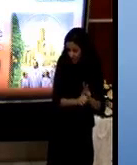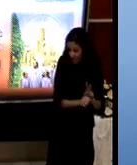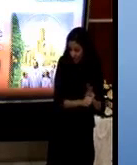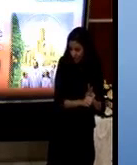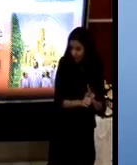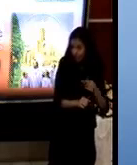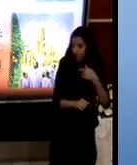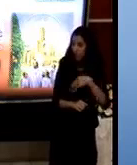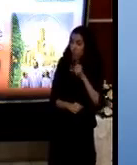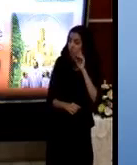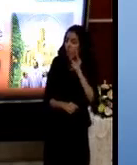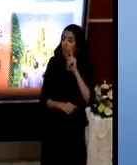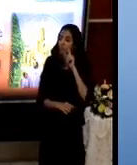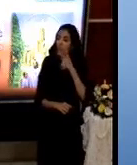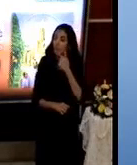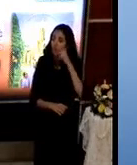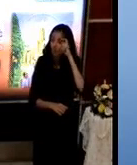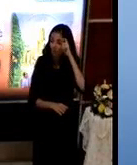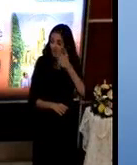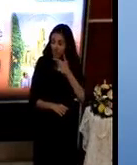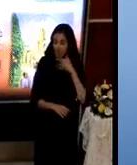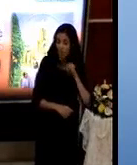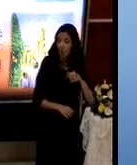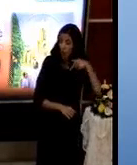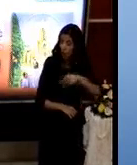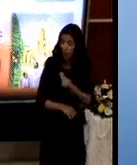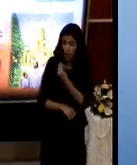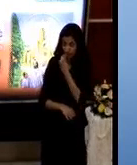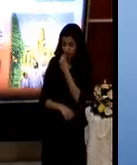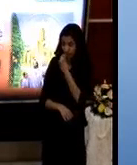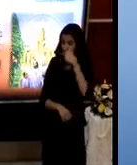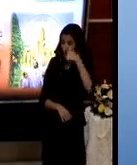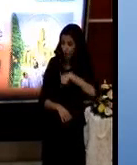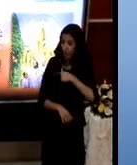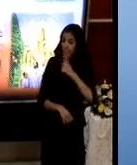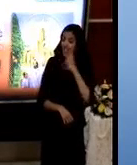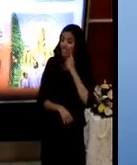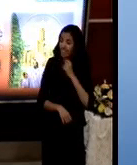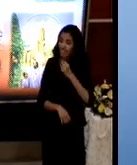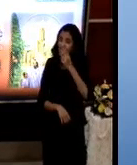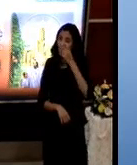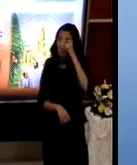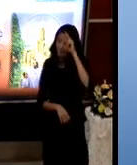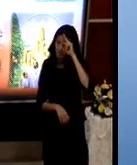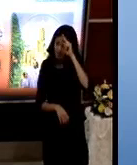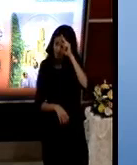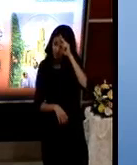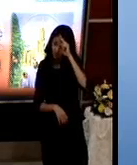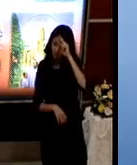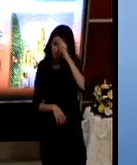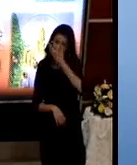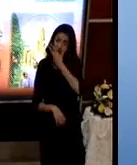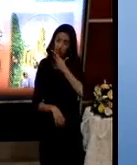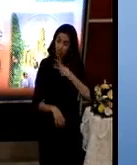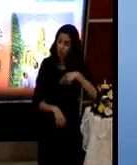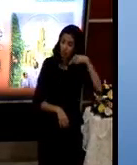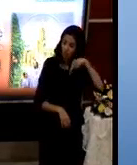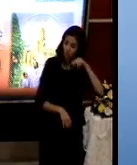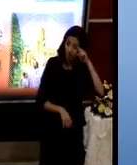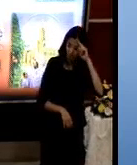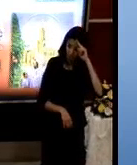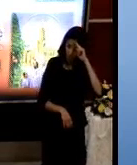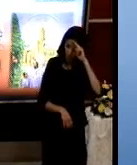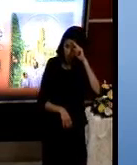Moisés: comedlo hoy, porque hoy es el día de reposo para Jehová. Hoy